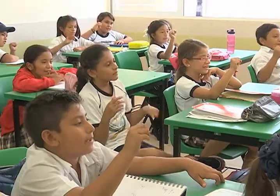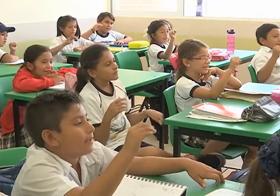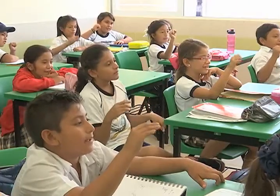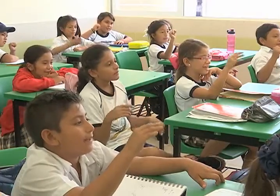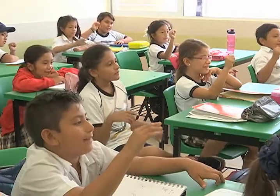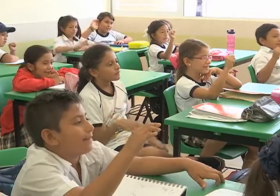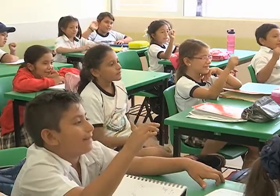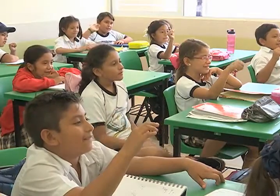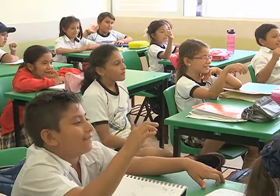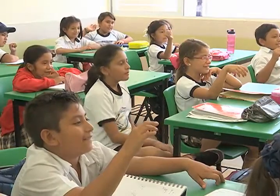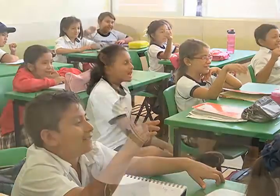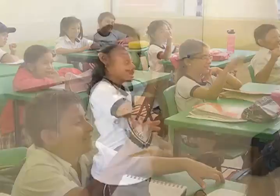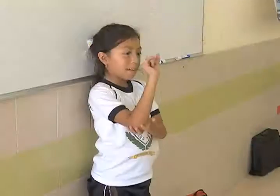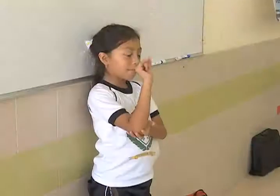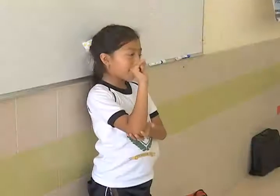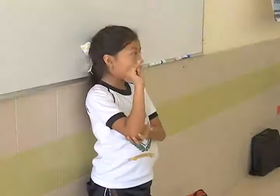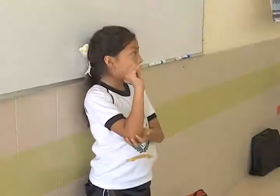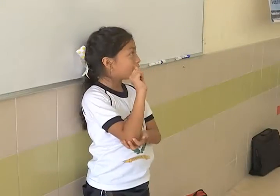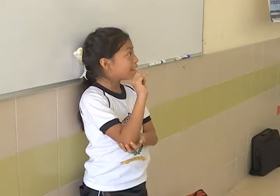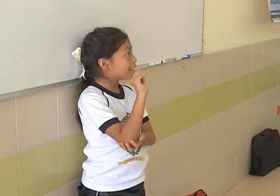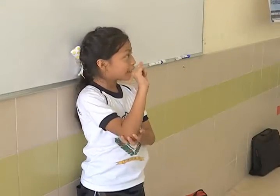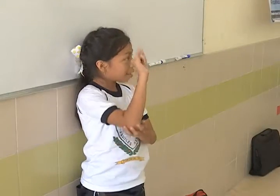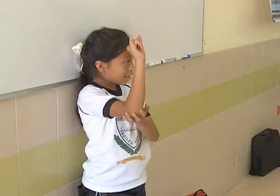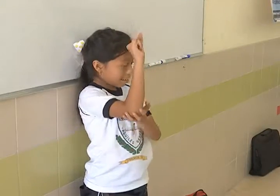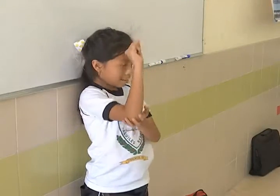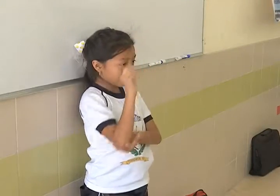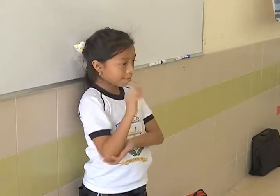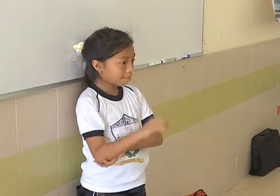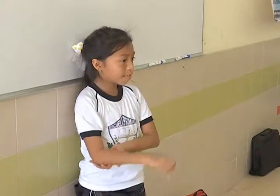donde con conceptos básicos aprenden a comunicarse con las manos.